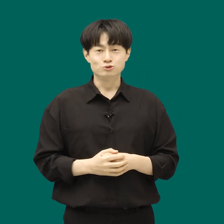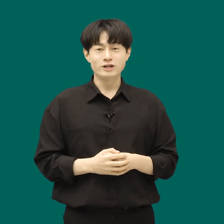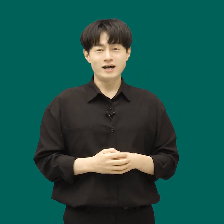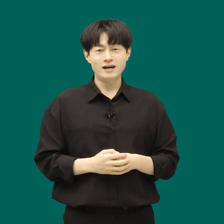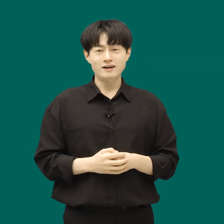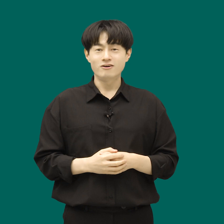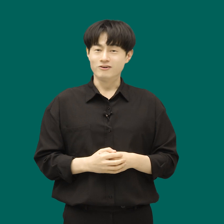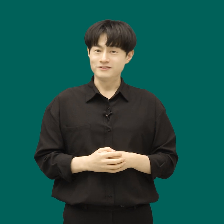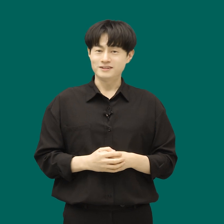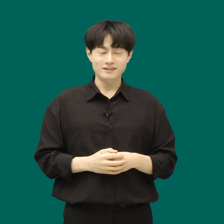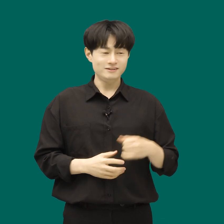누나, 언니,